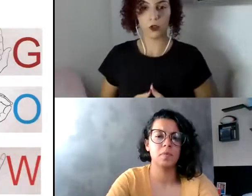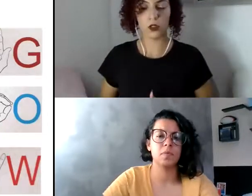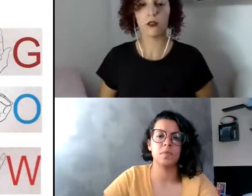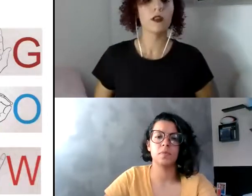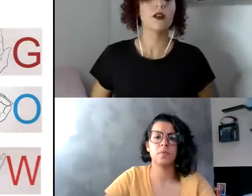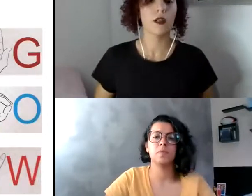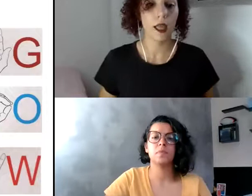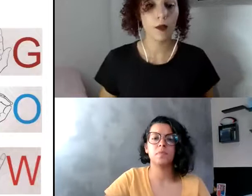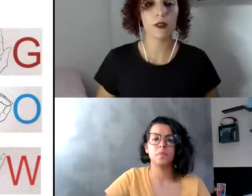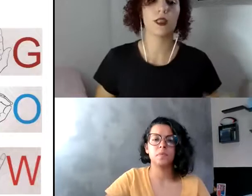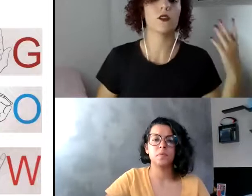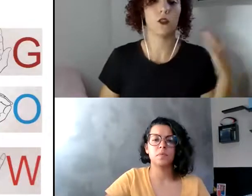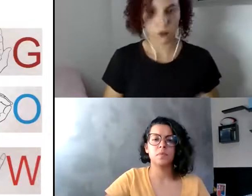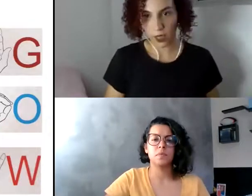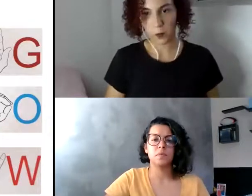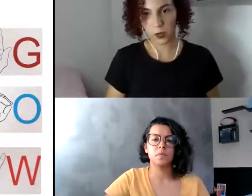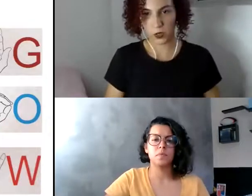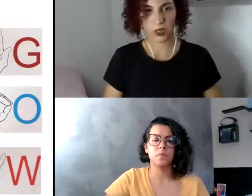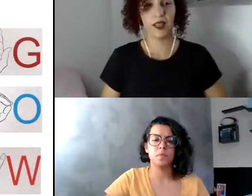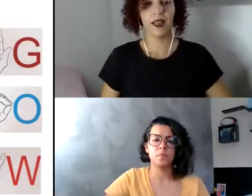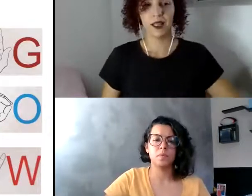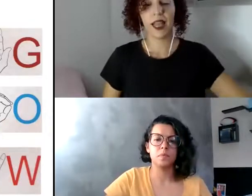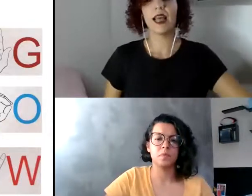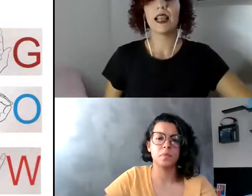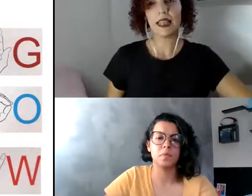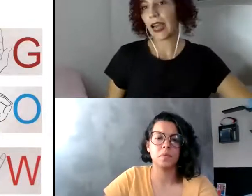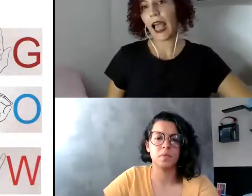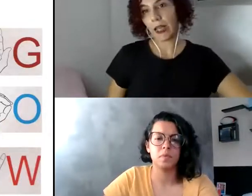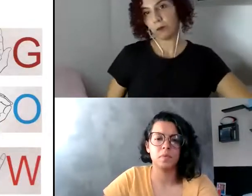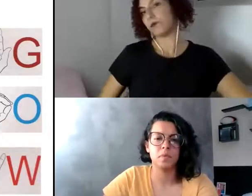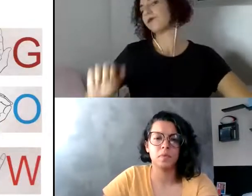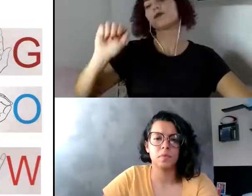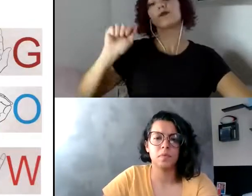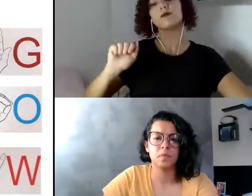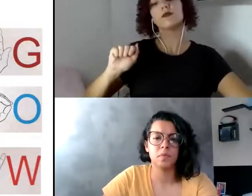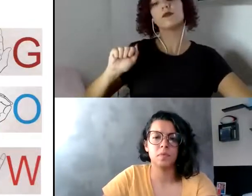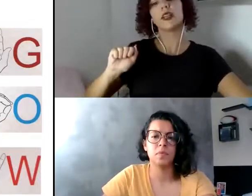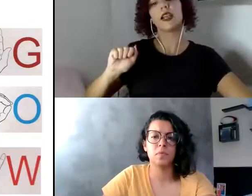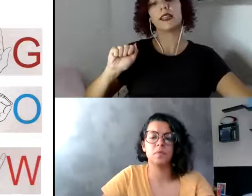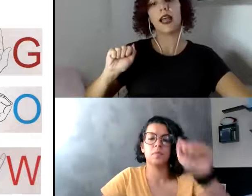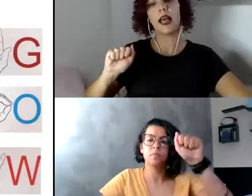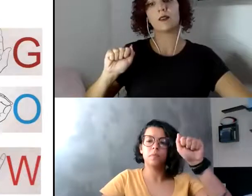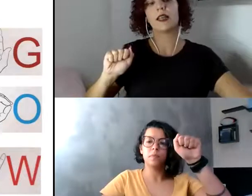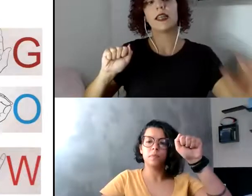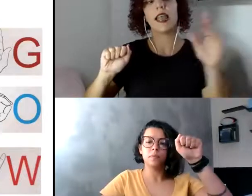a Xuxa, né? Mas aqui a gente vai repetir, né? Letra A. Letra A. E aí